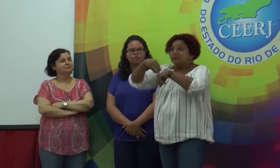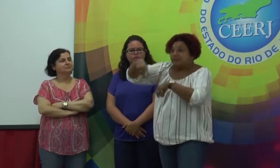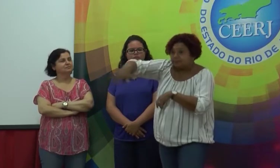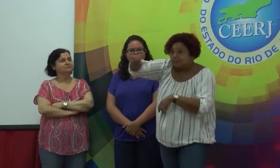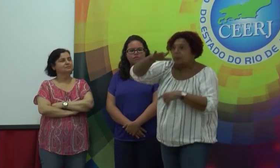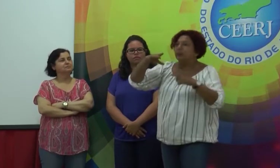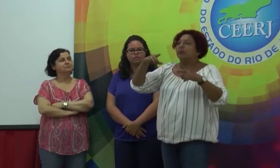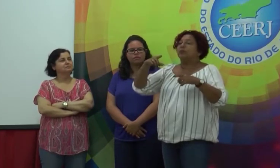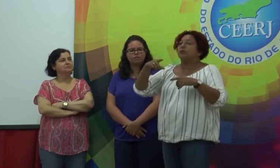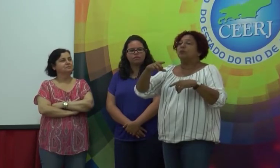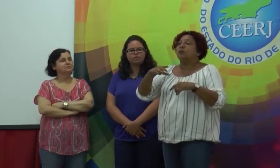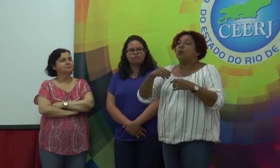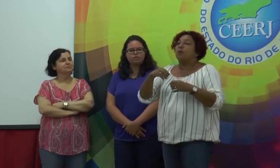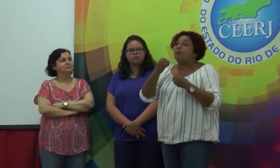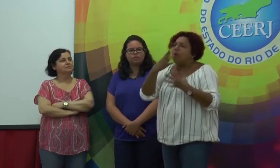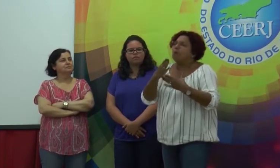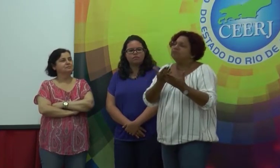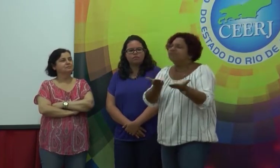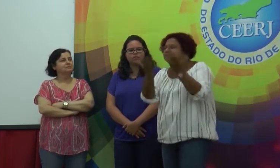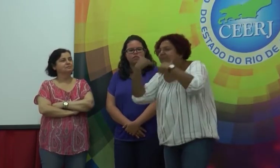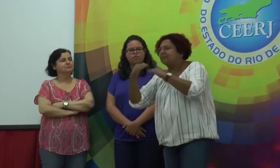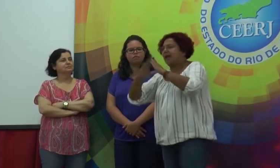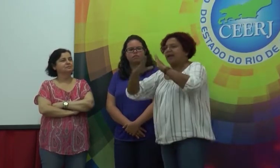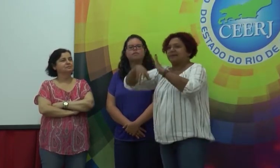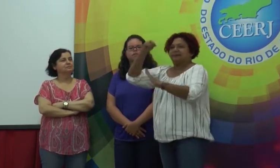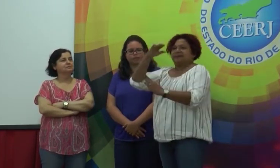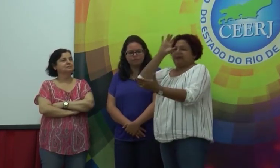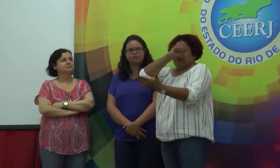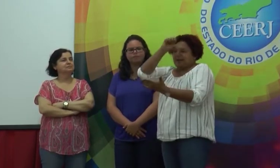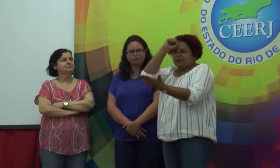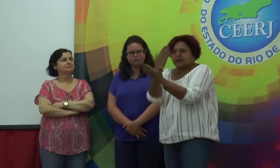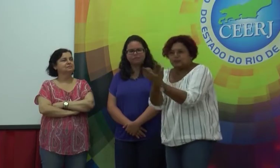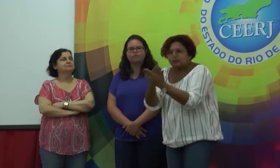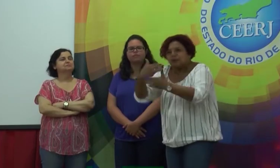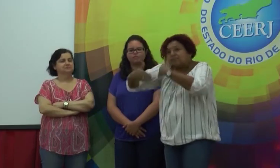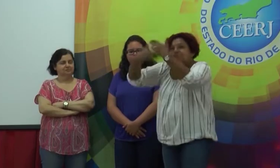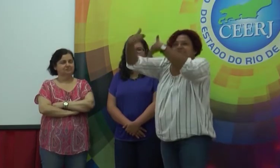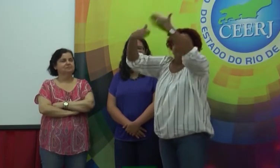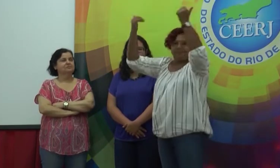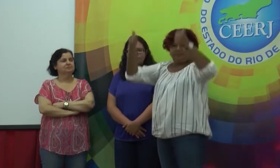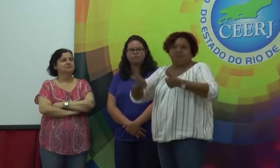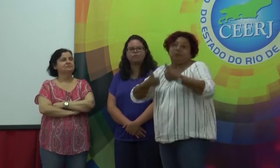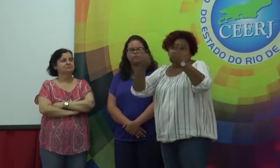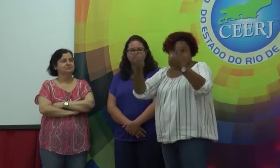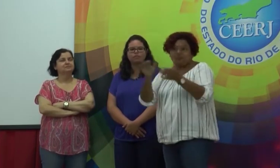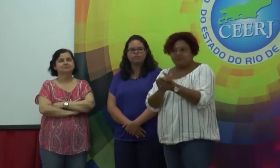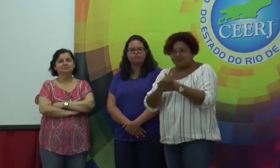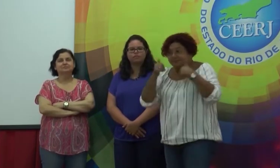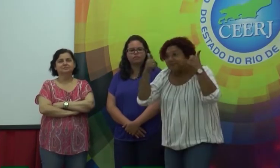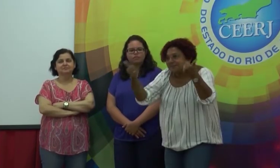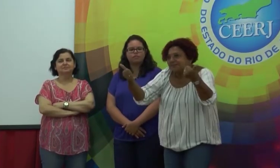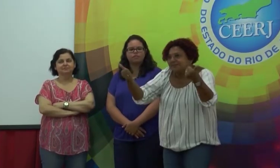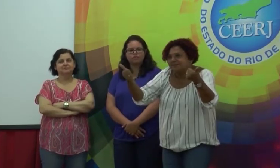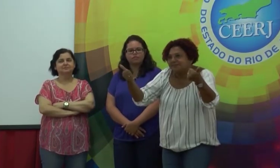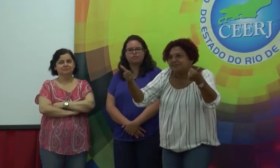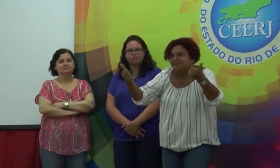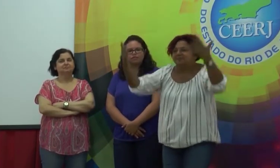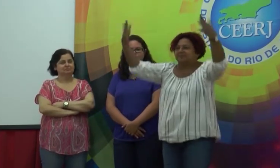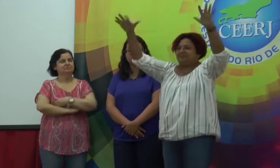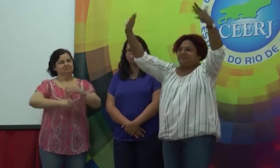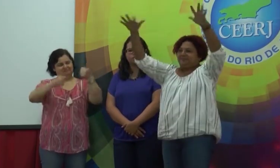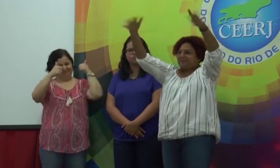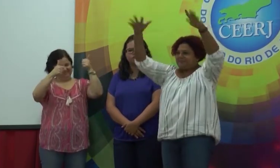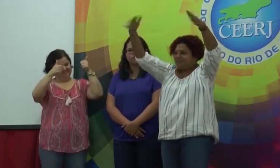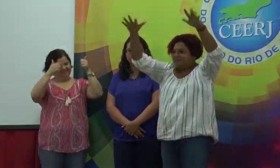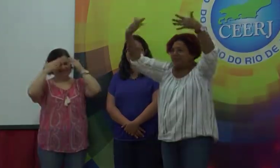esse acesso para que as pessoas possam participar e aprender o espiritismo cada vez mais e se